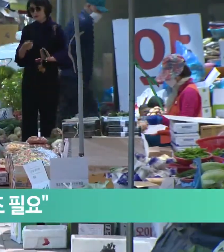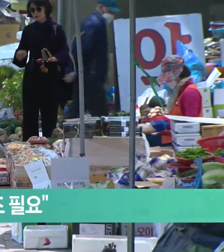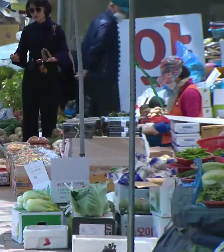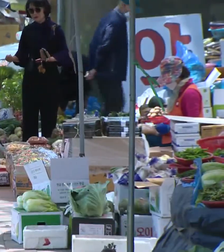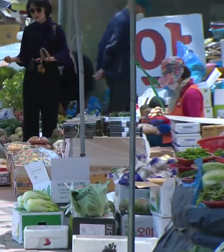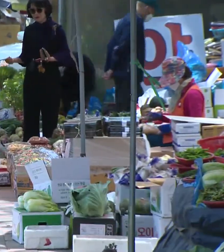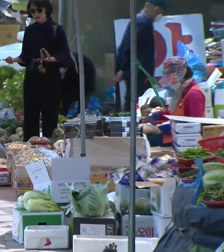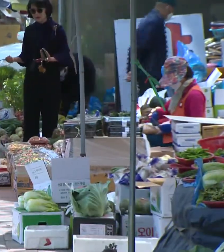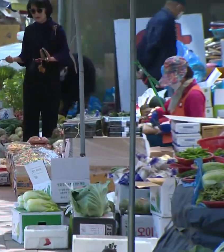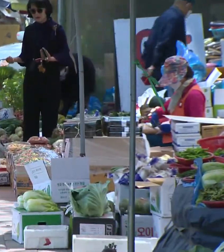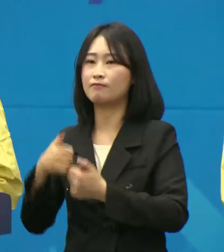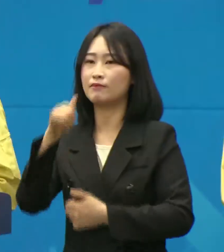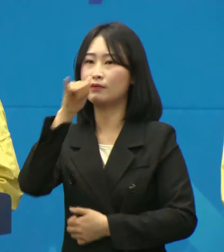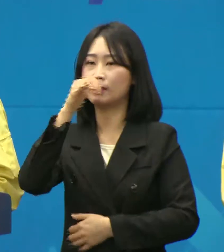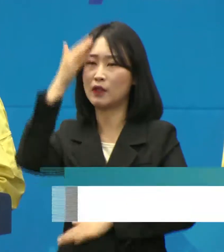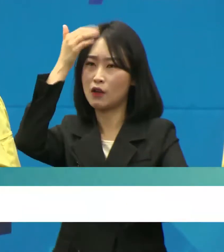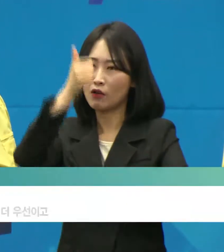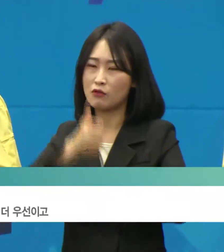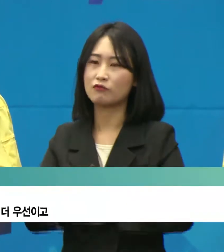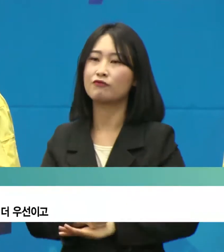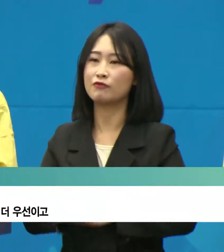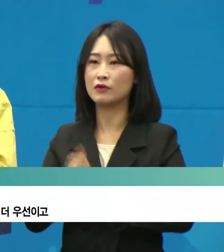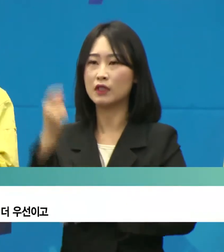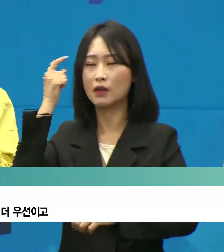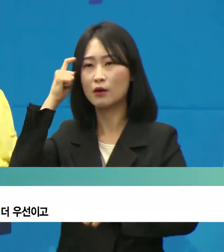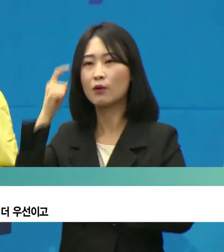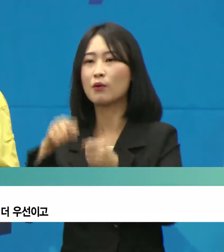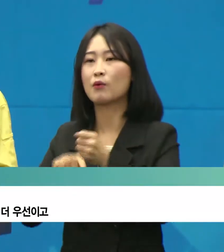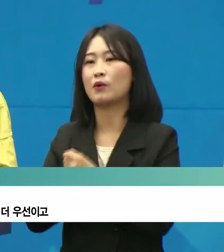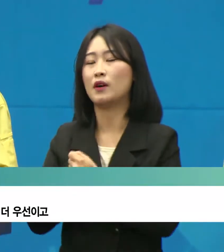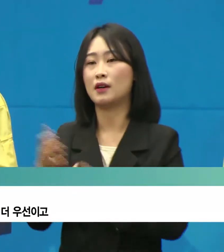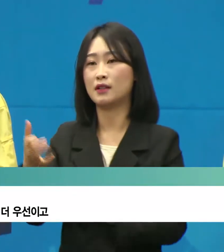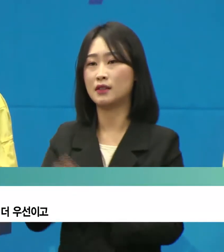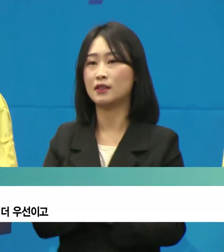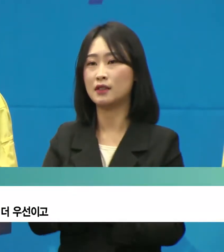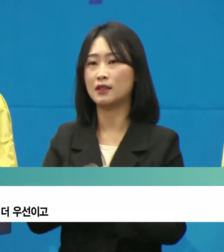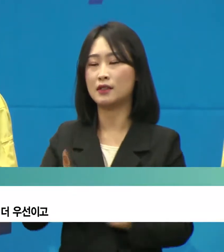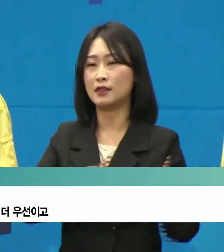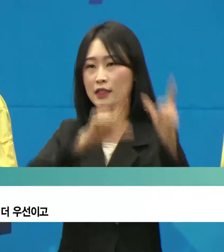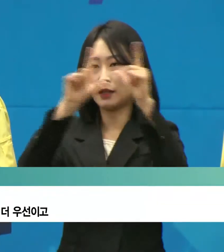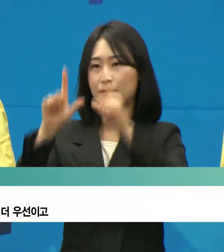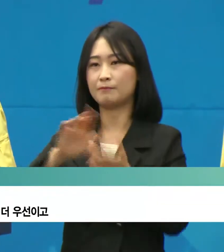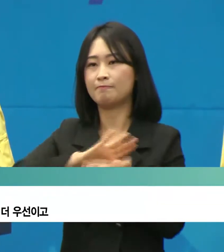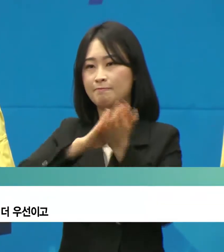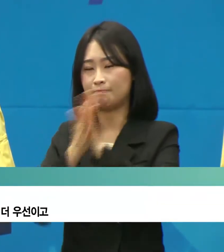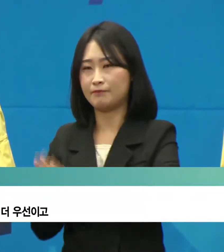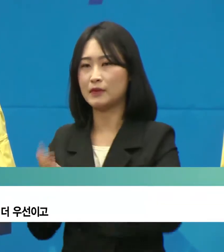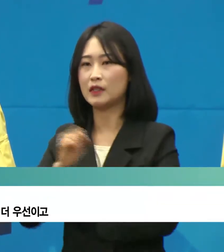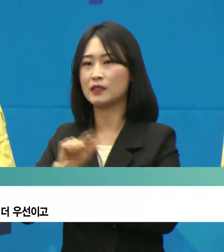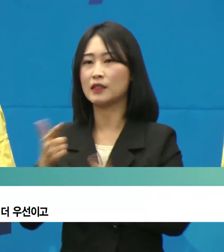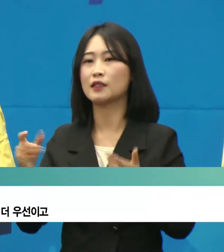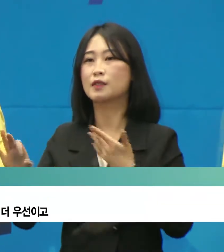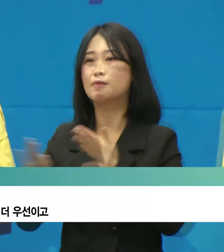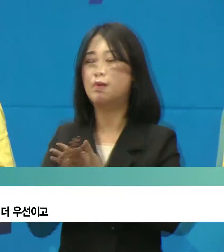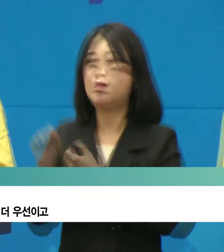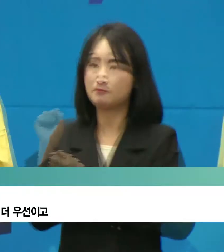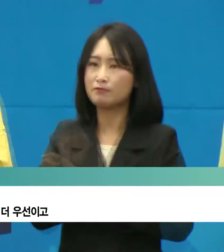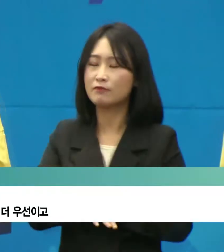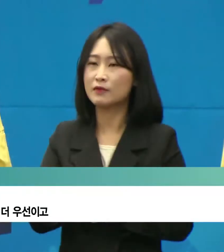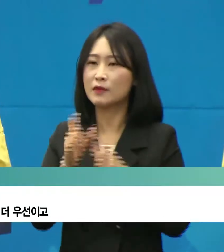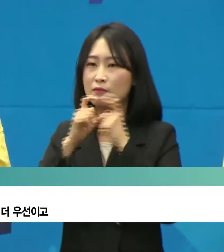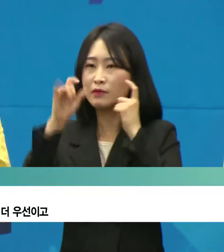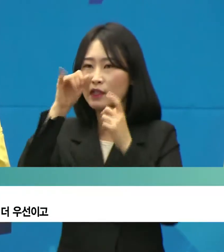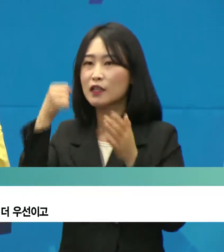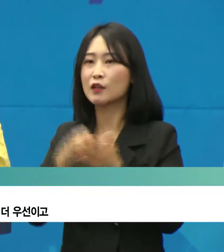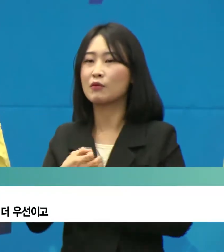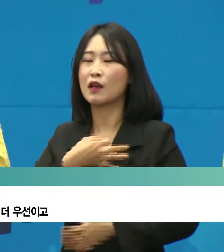강조됐습니다. 결국 과학적 삶의 방식으로 완벽하게 전환되지 않는 한은 감염병 예방은 어려울 것이다.